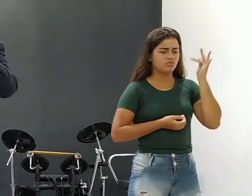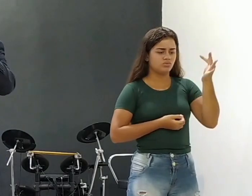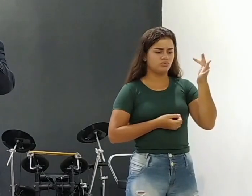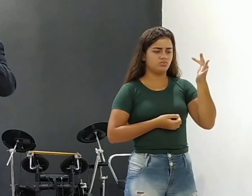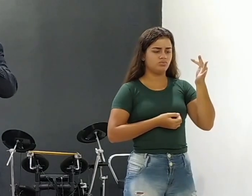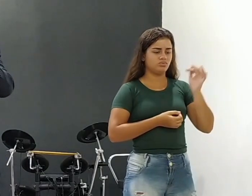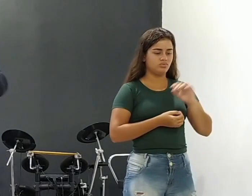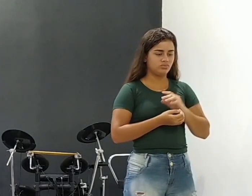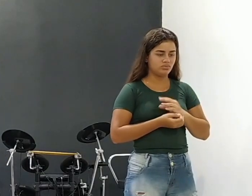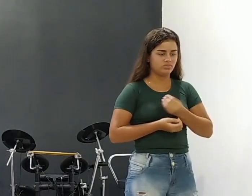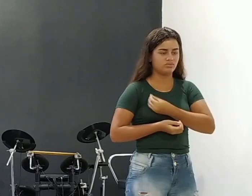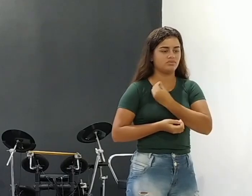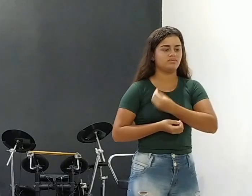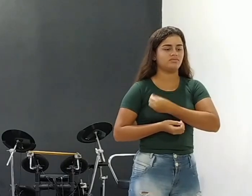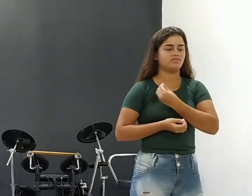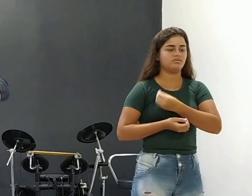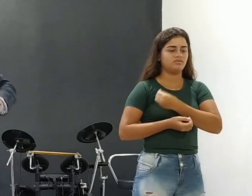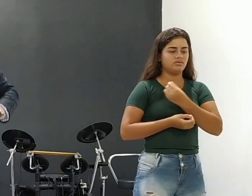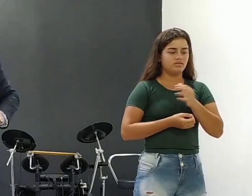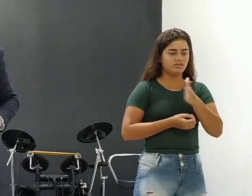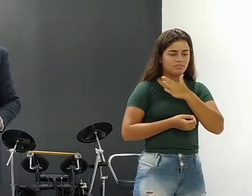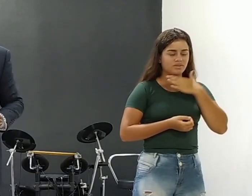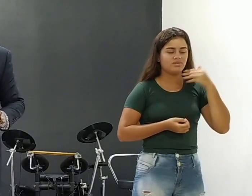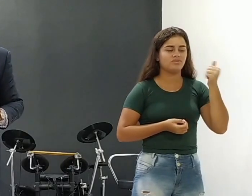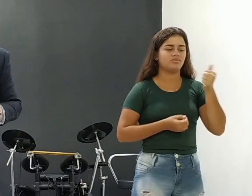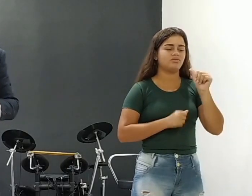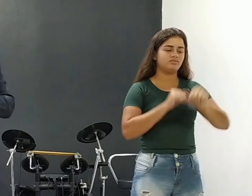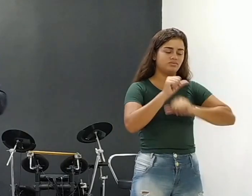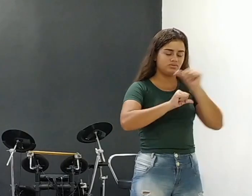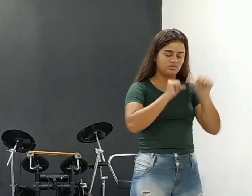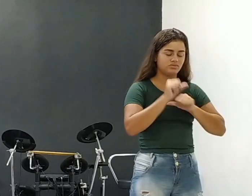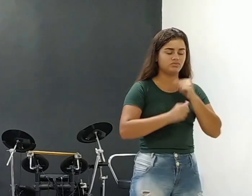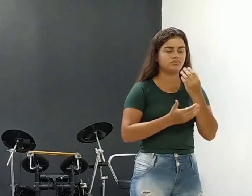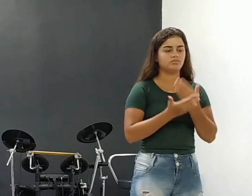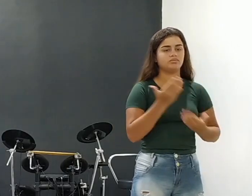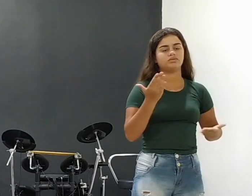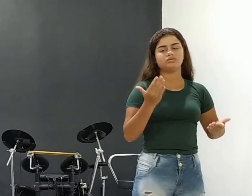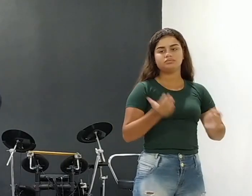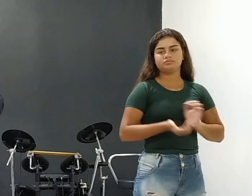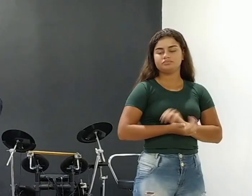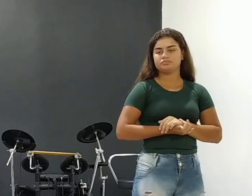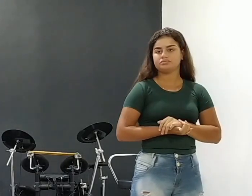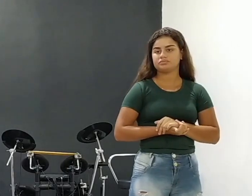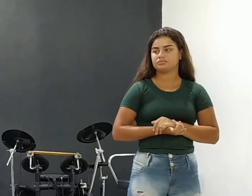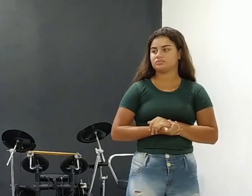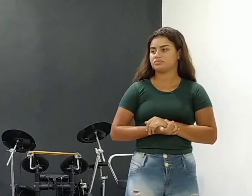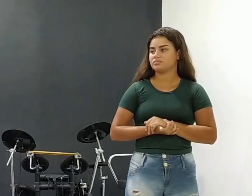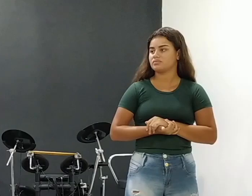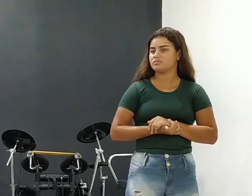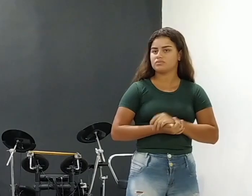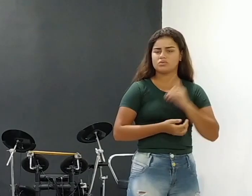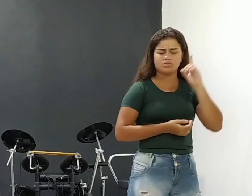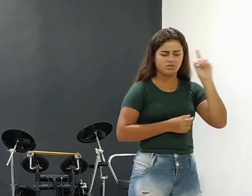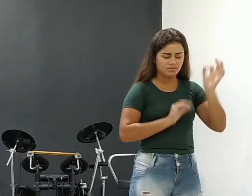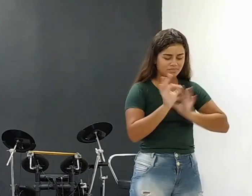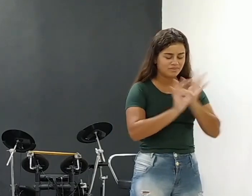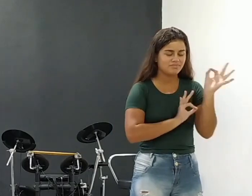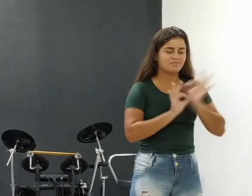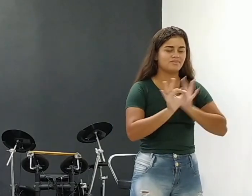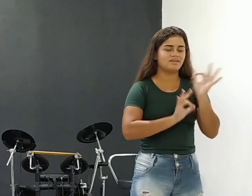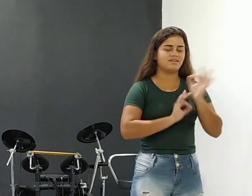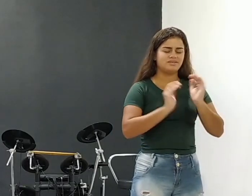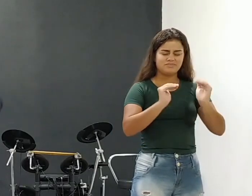vida é muito maior do que aquilo que você perdeu. Deixa eu te falar uma coisa, irmão, que Deus tem preparado para você é